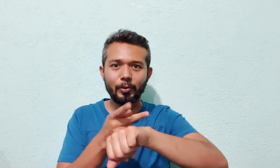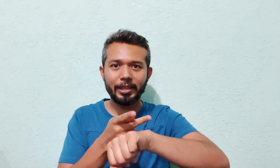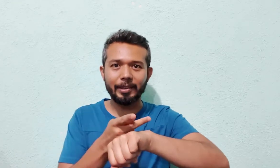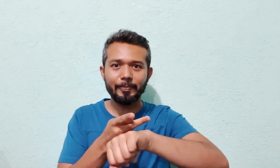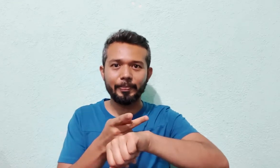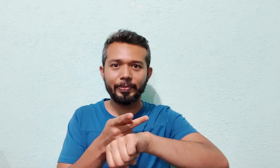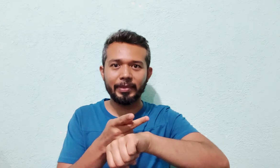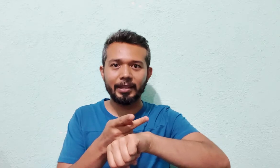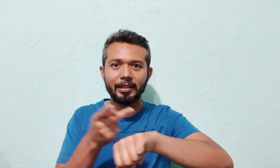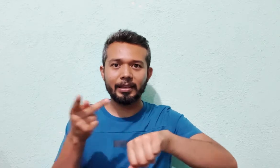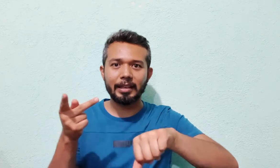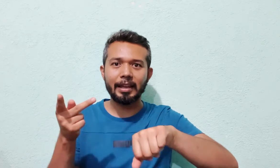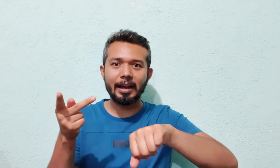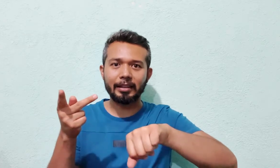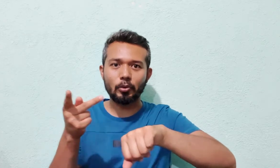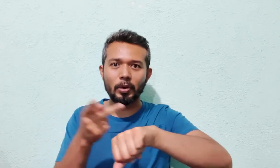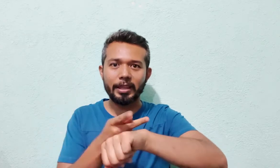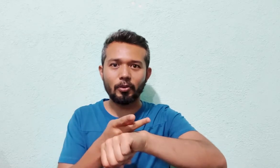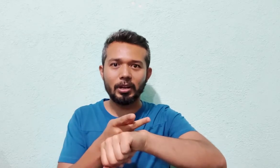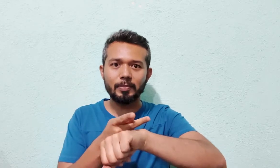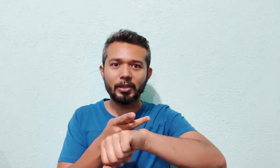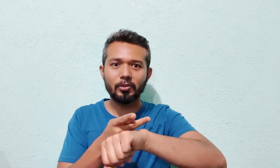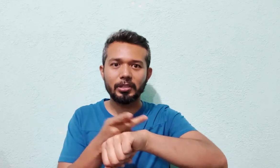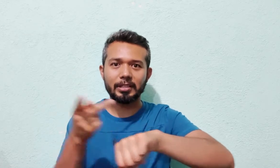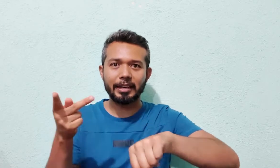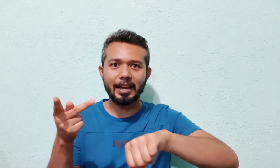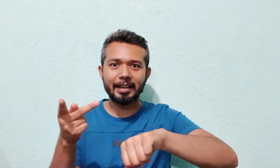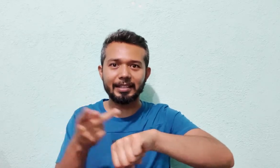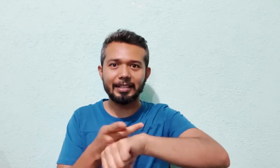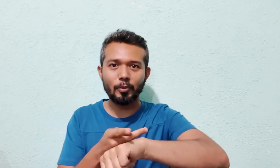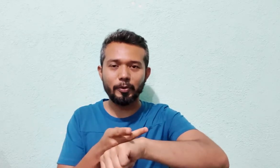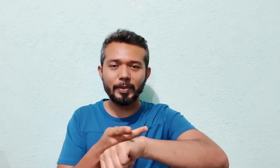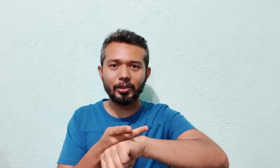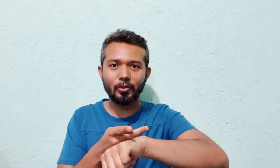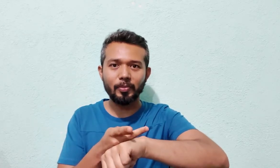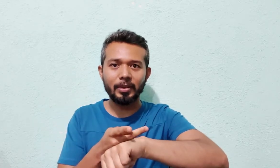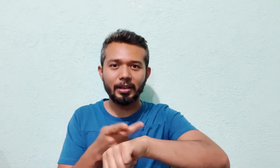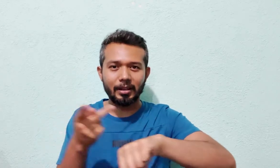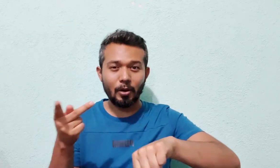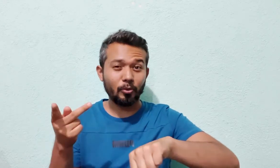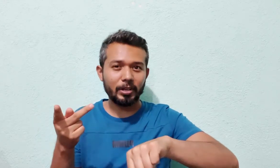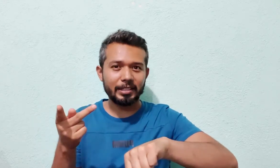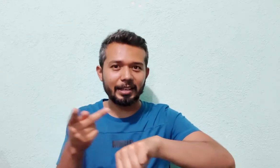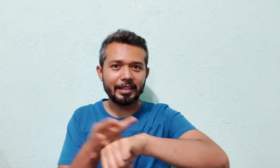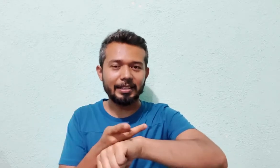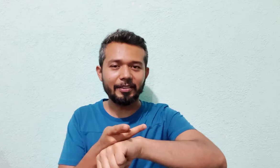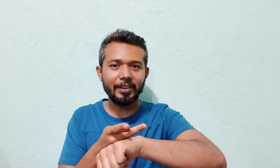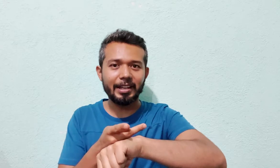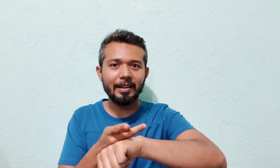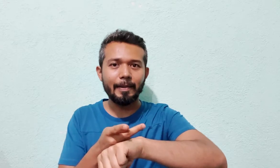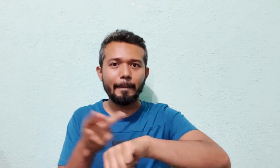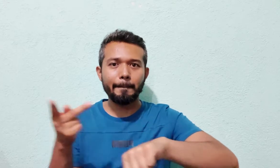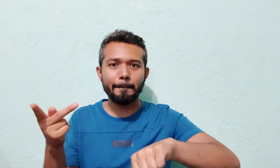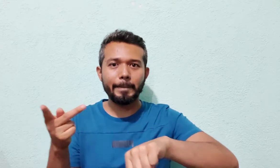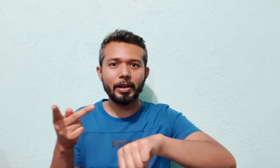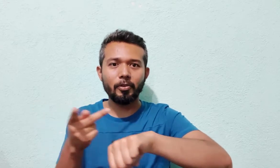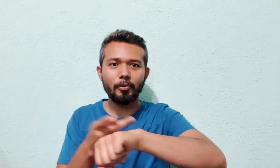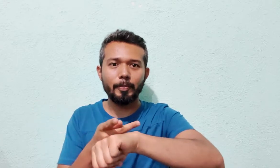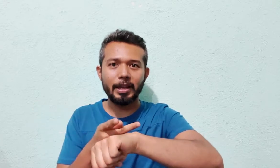frecuente que, articulada con las manos, sería este movimiento. Aún no les diré qué significa, pero vean